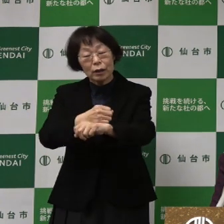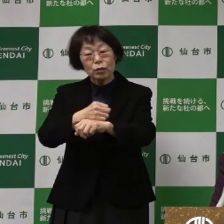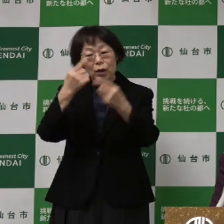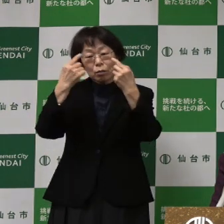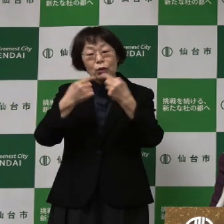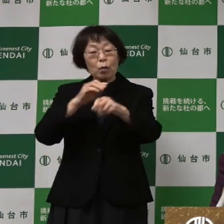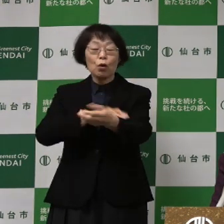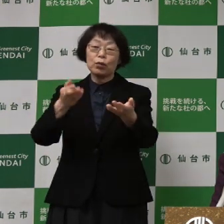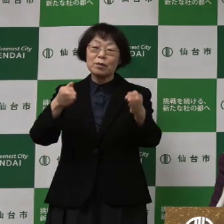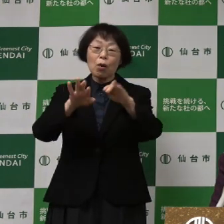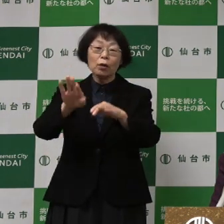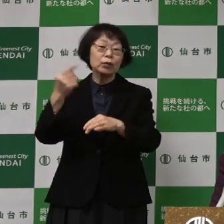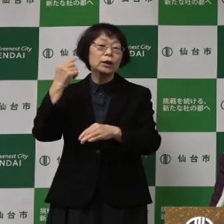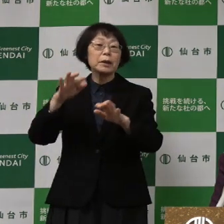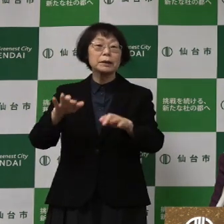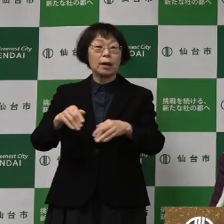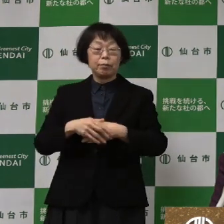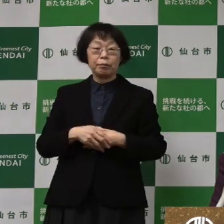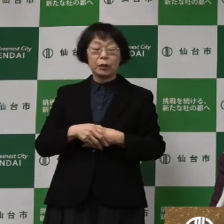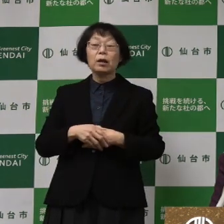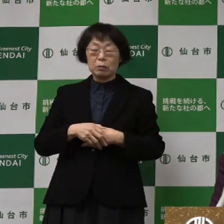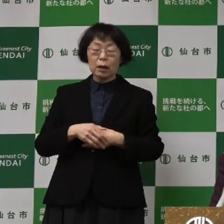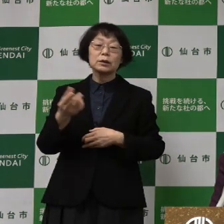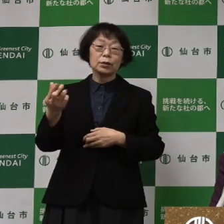外科医もあったんですけど、集団接種という手法も、まあ、ある、